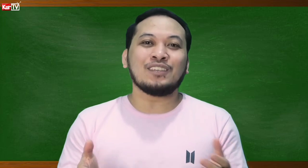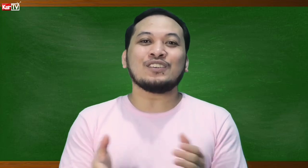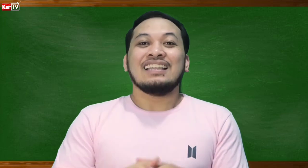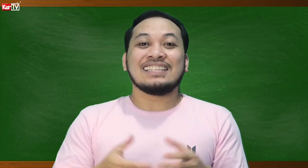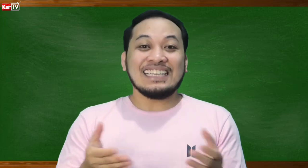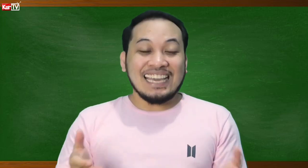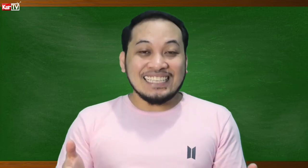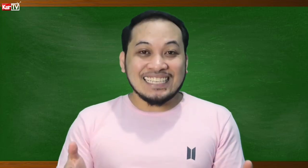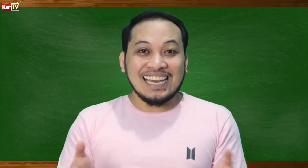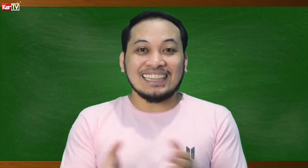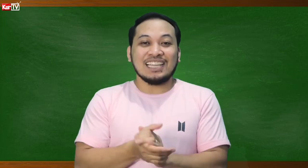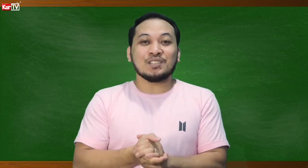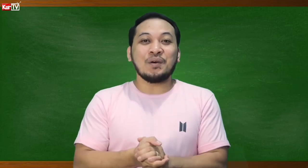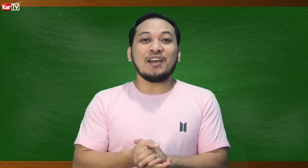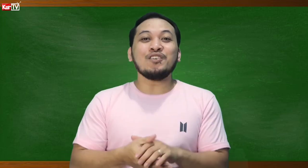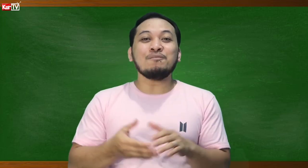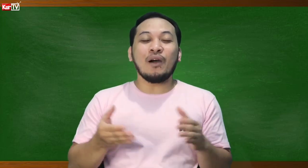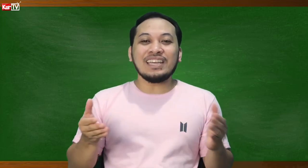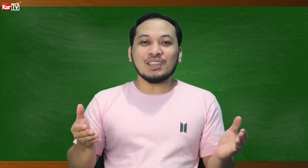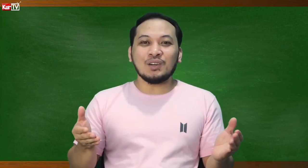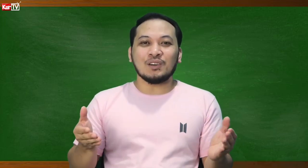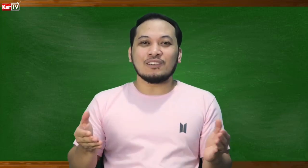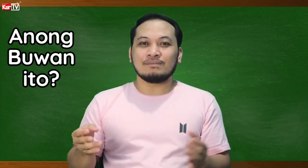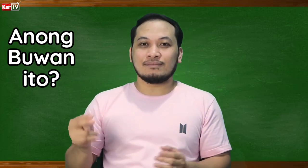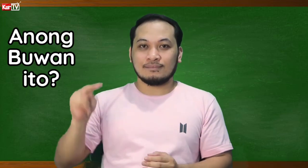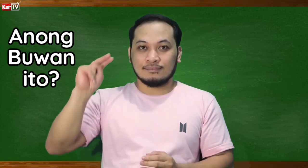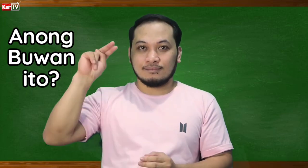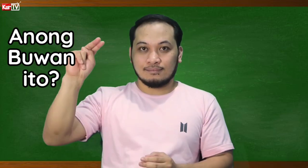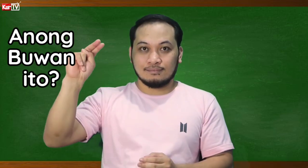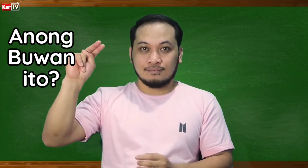yung sinenyas natin. So, anong buwan ito?